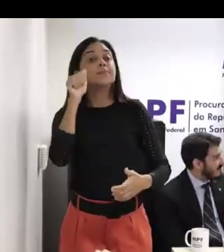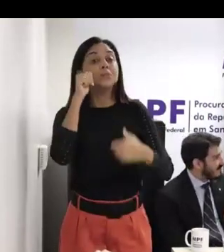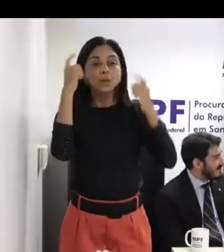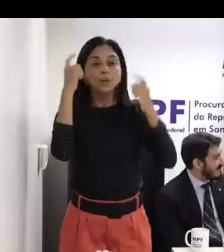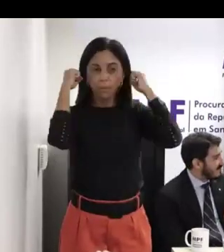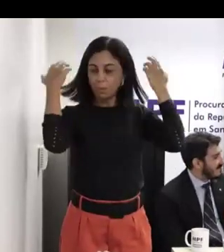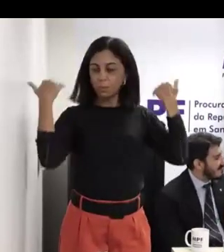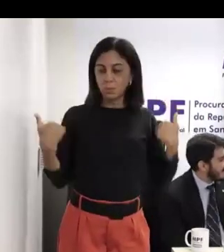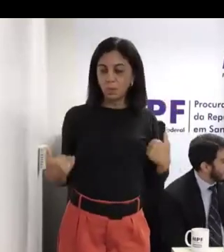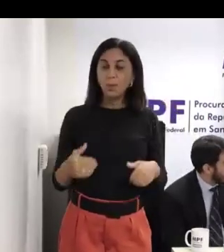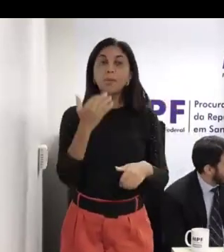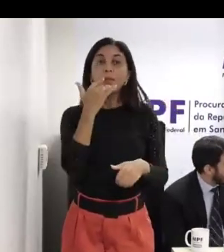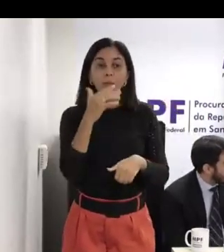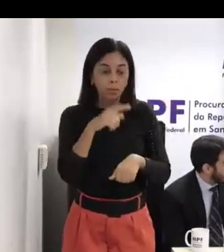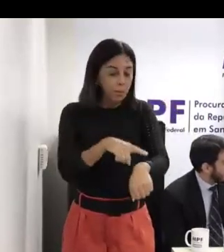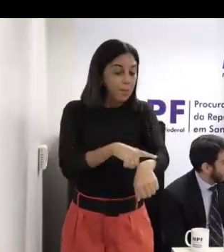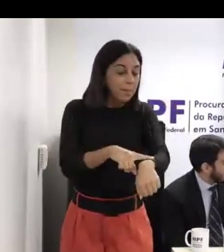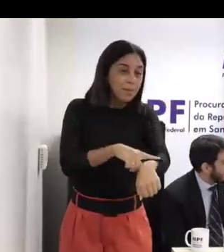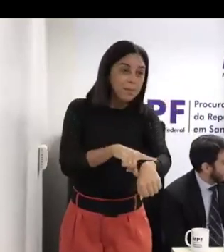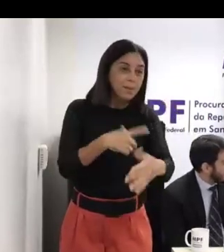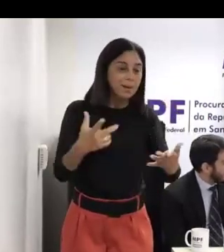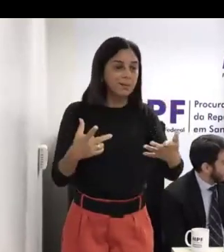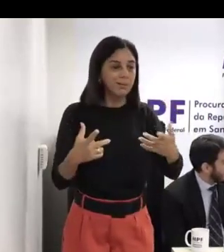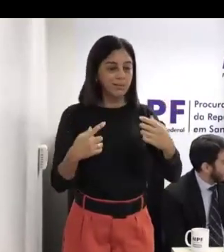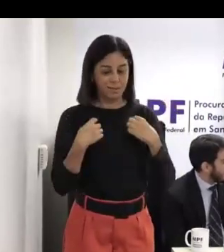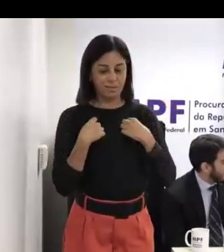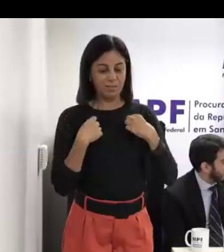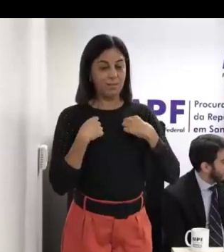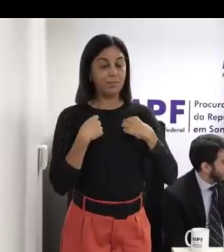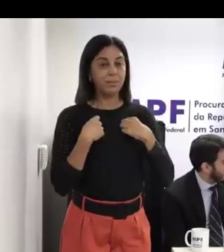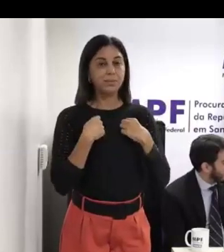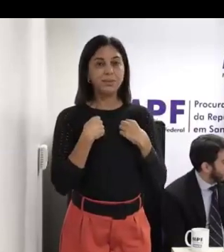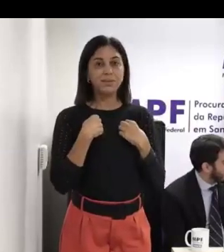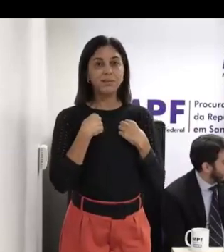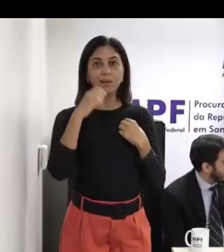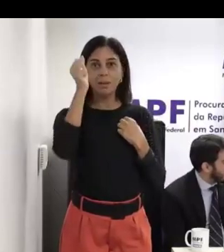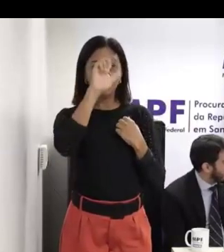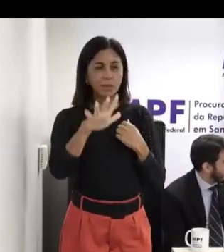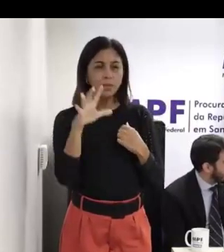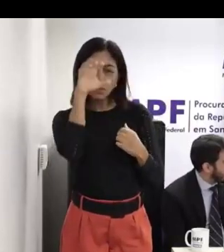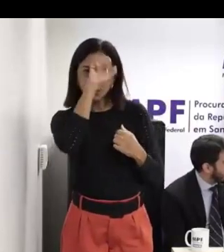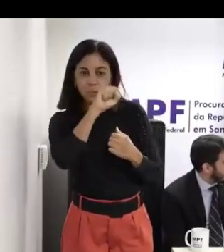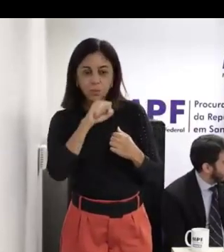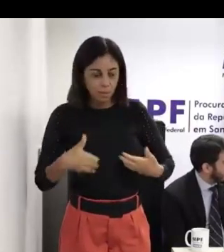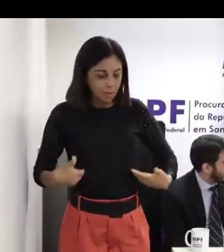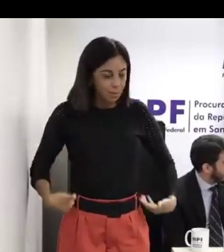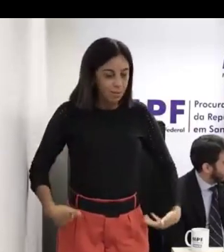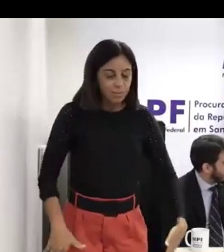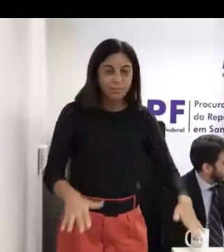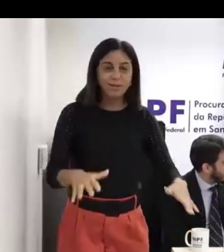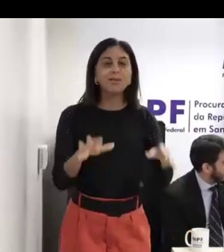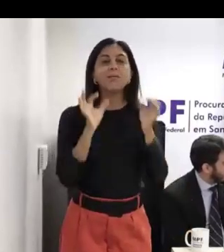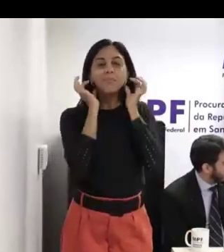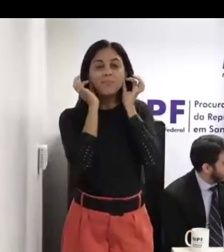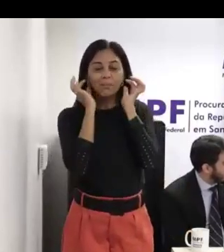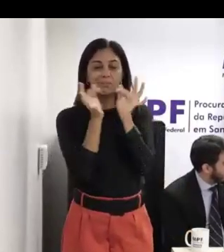eh estou usando uma blusa e uma saia azul marinho com colares finos e brincos discretos